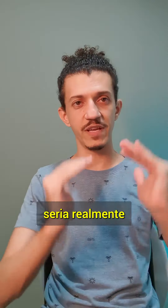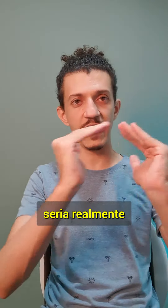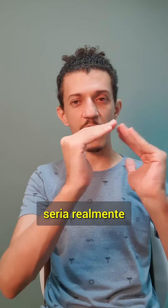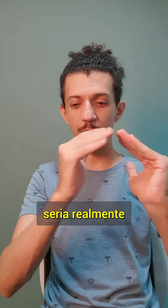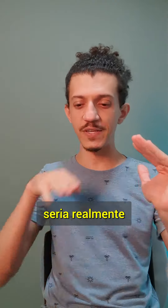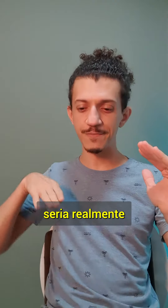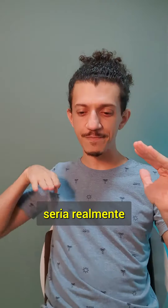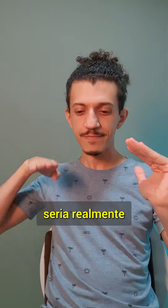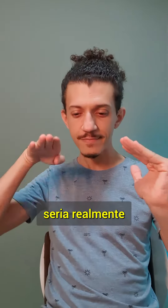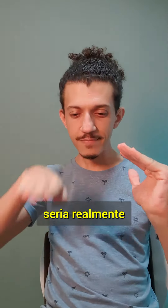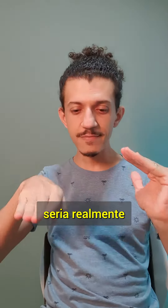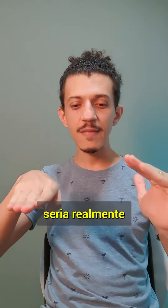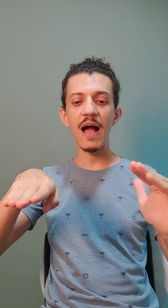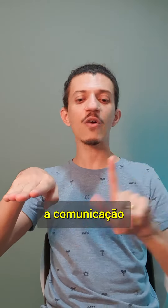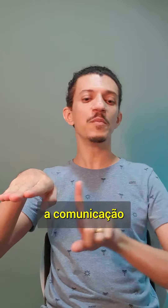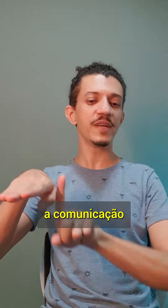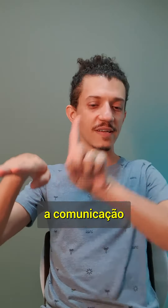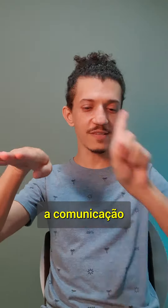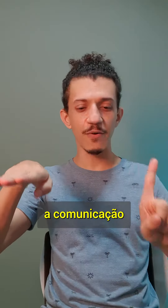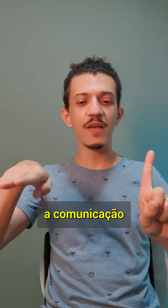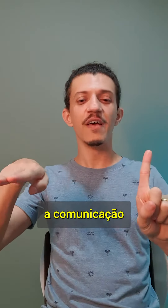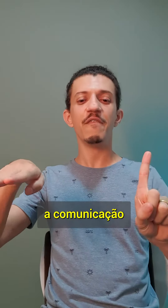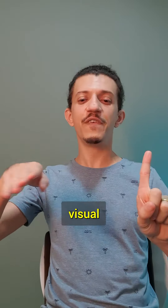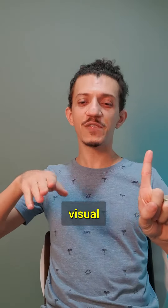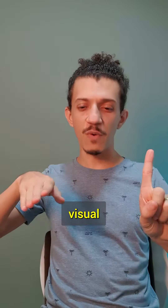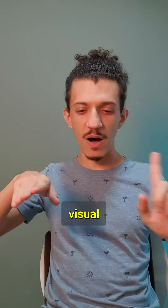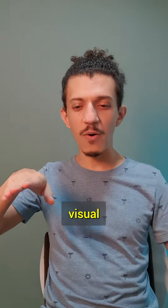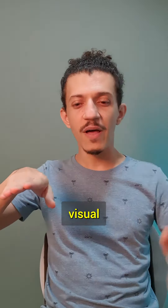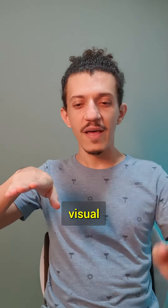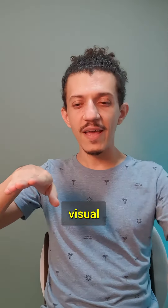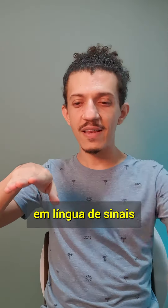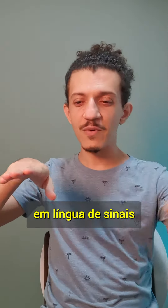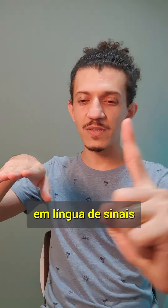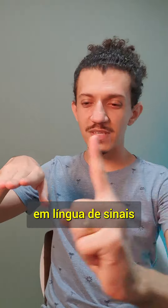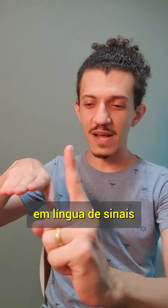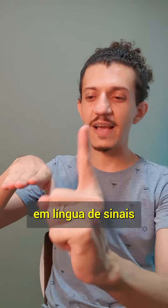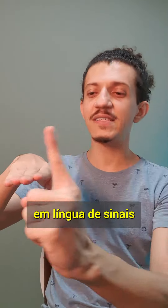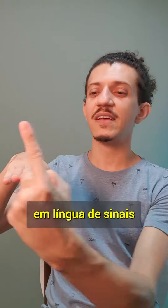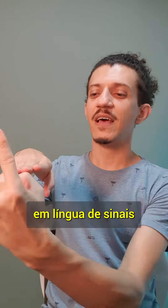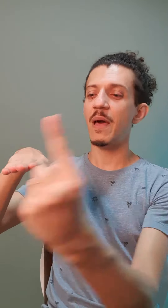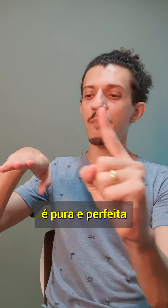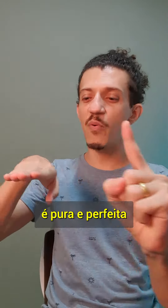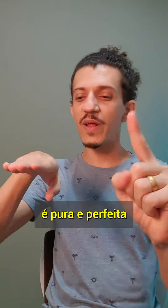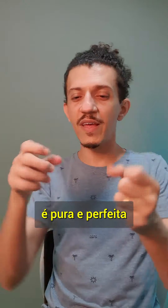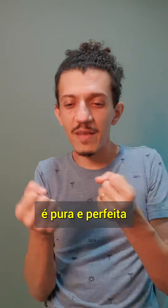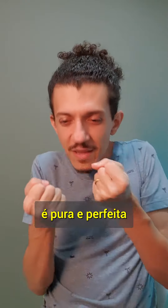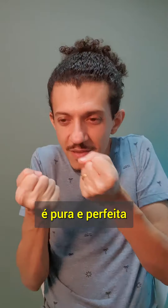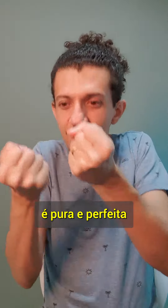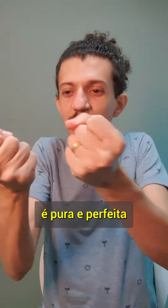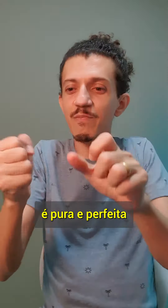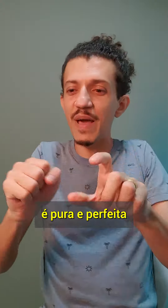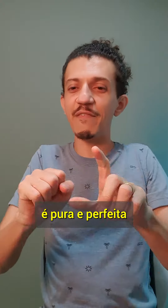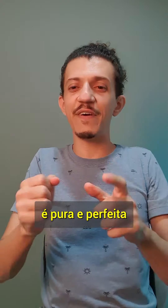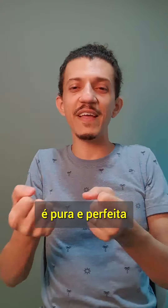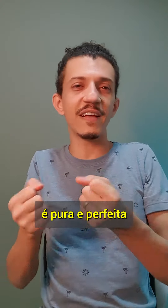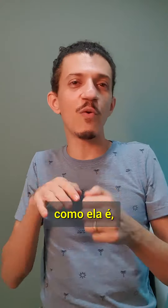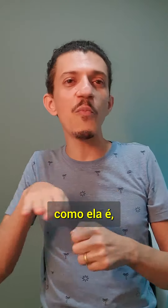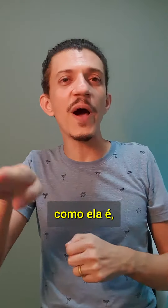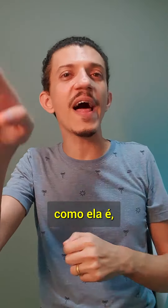seria realmente a comunicação visual em língua de sinais, pura e perfeita, como ela